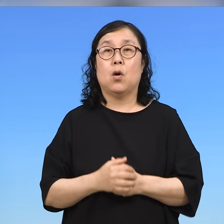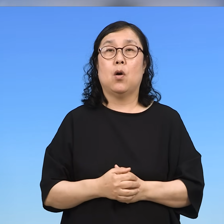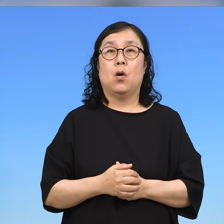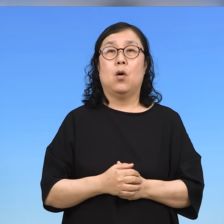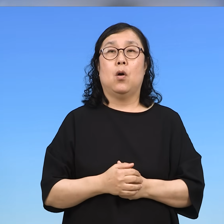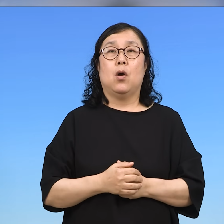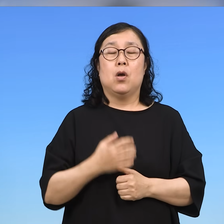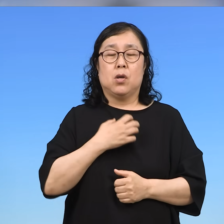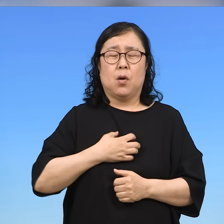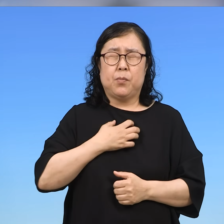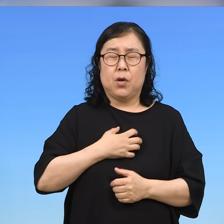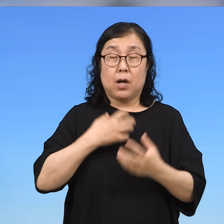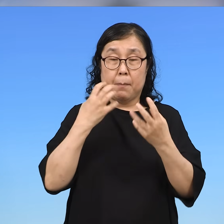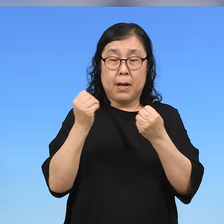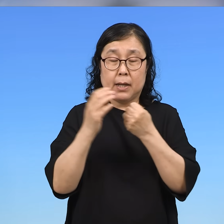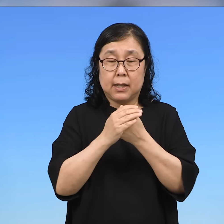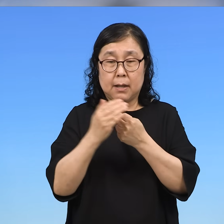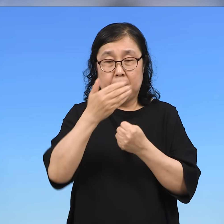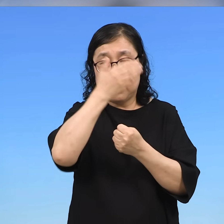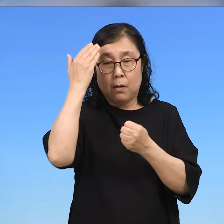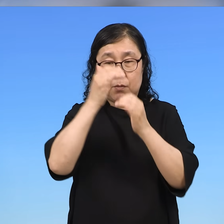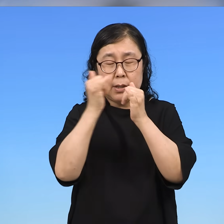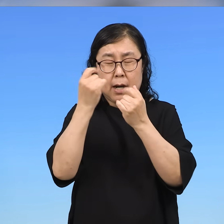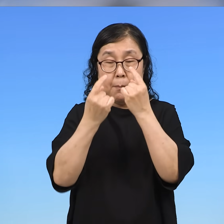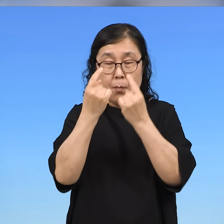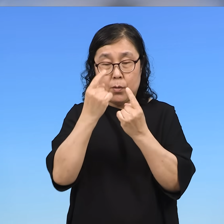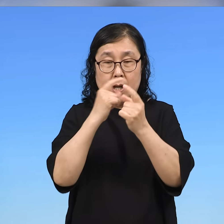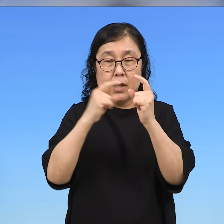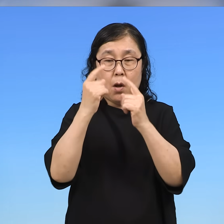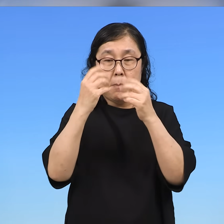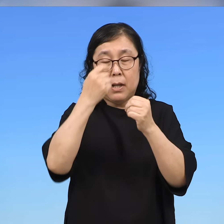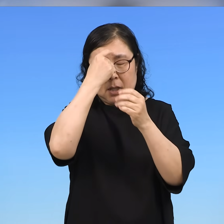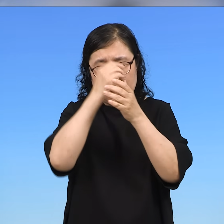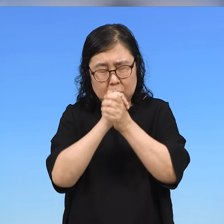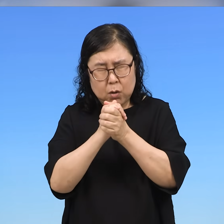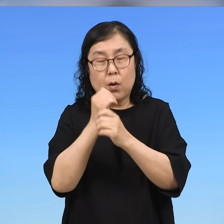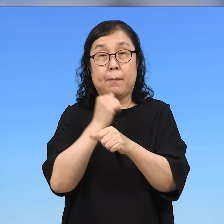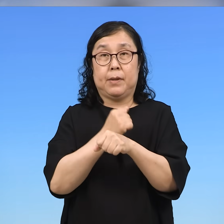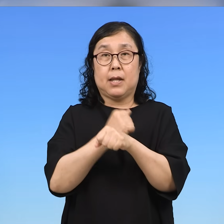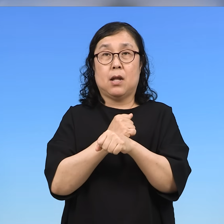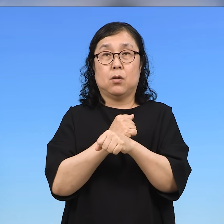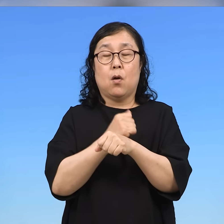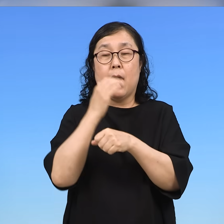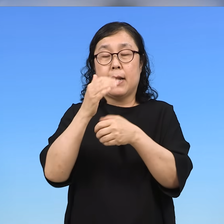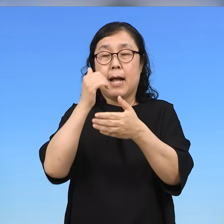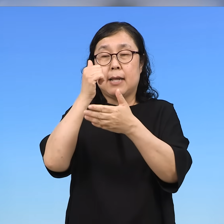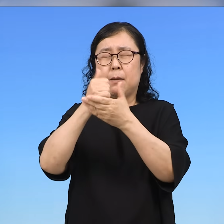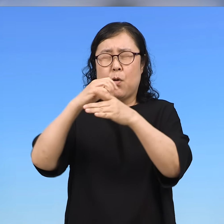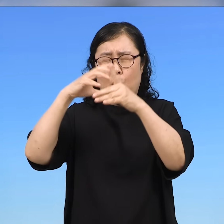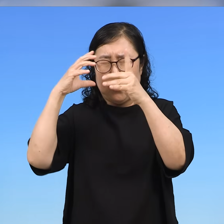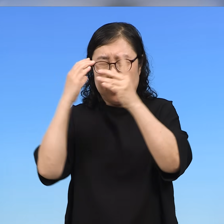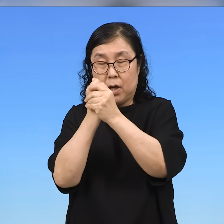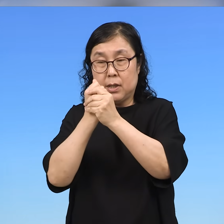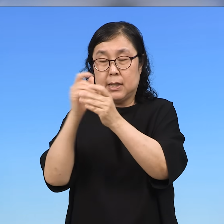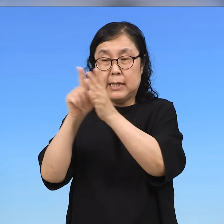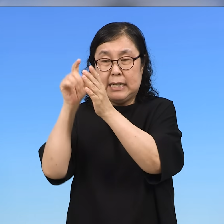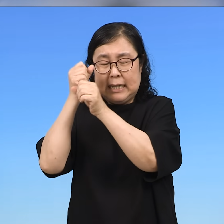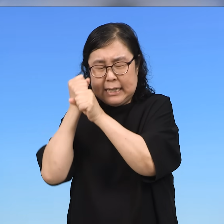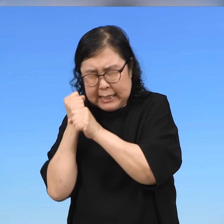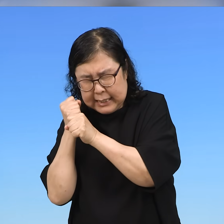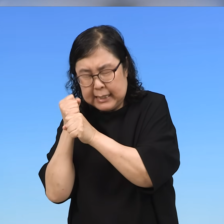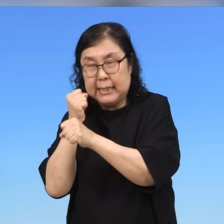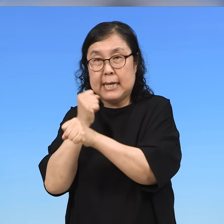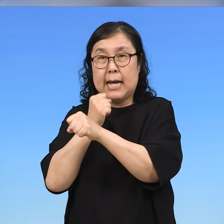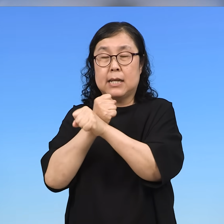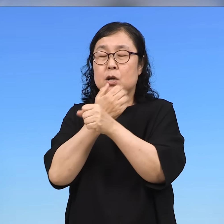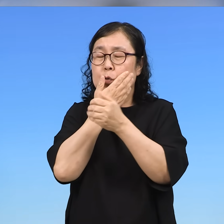사람보다 얼마나 더 많이 기도하십니까? 여러분, 염려가 많으시니까 젊은 사람들에게 없는 하나님을 전적으로